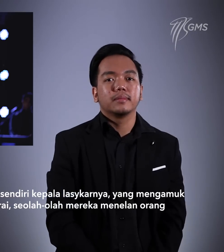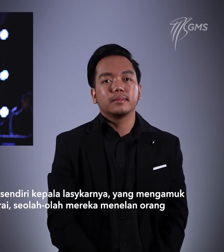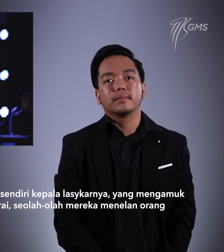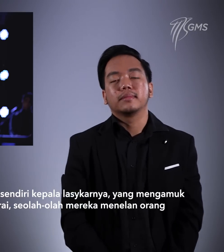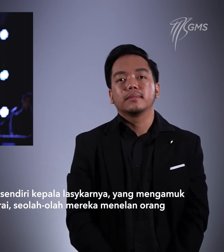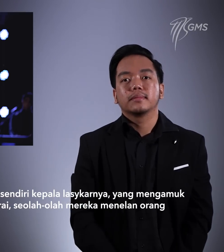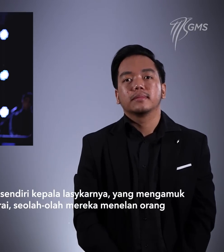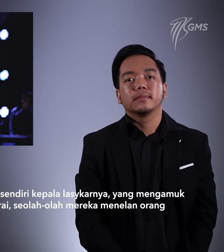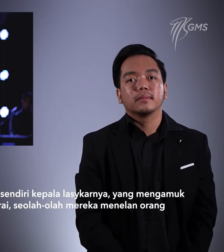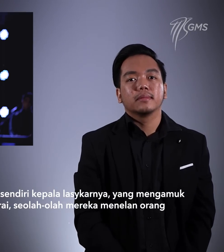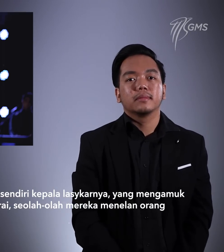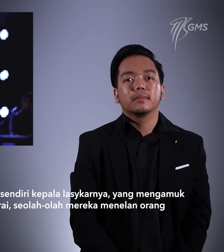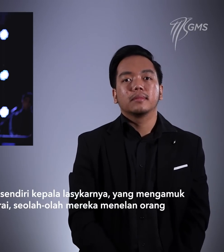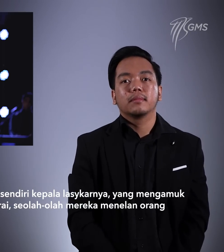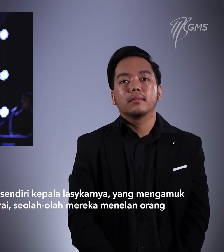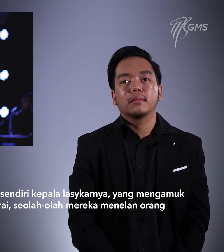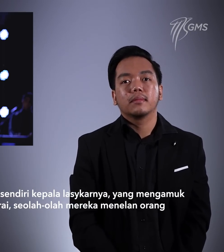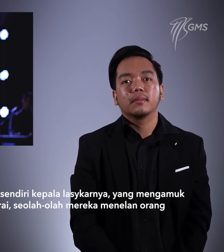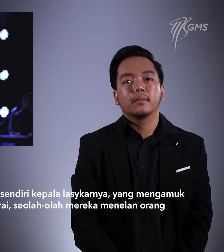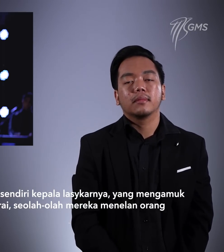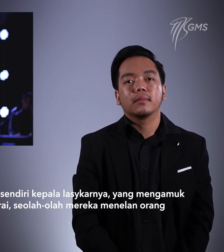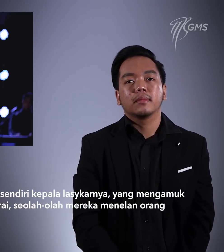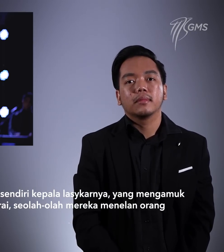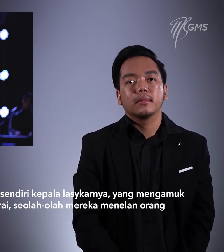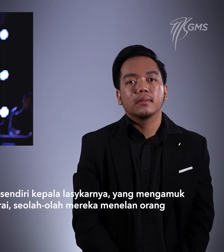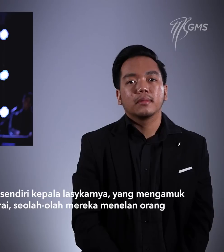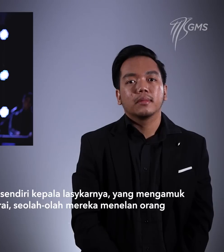sendiri kepada laskarnya yang mengamuk untuk menyerahkan